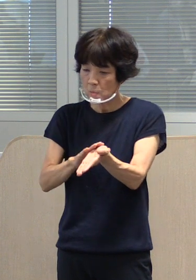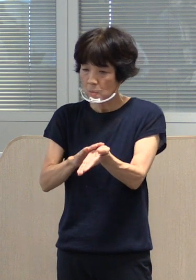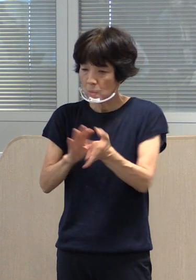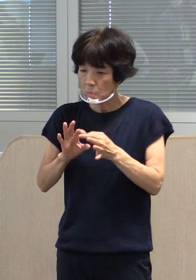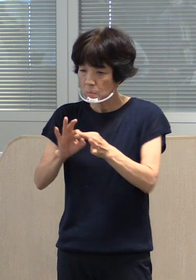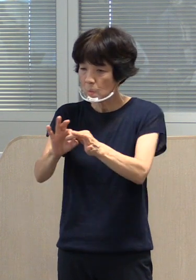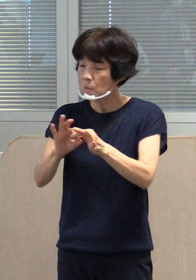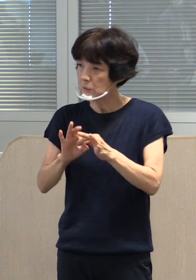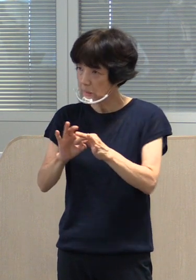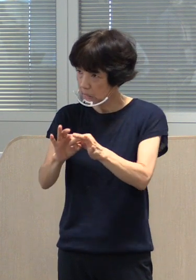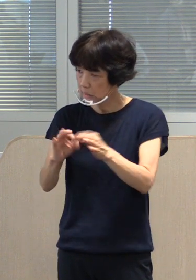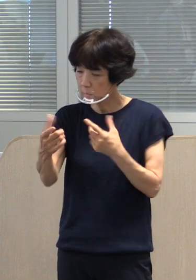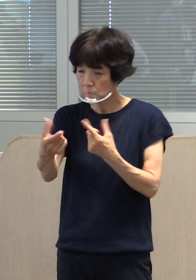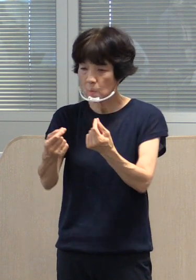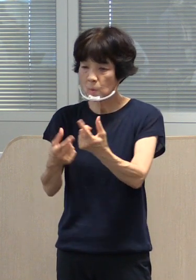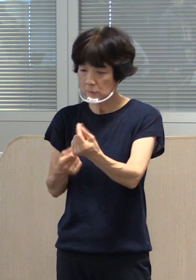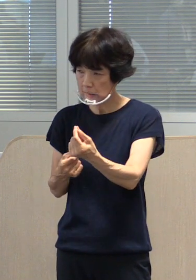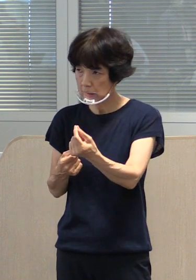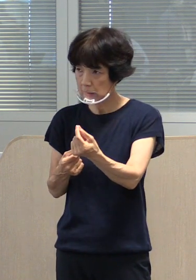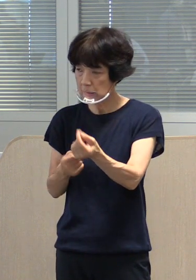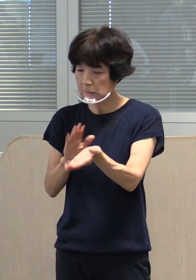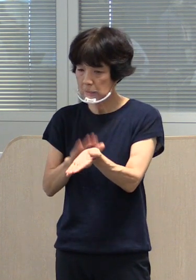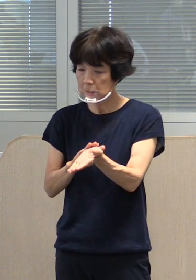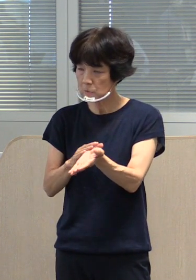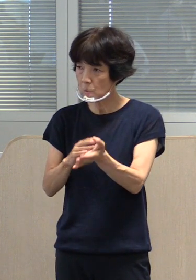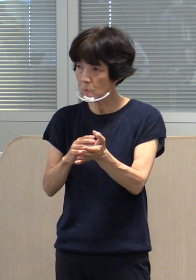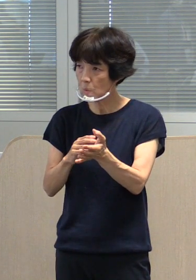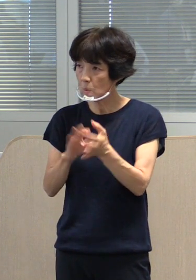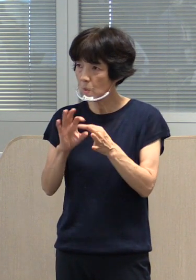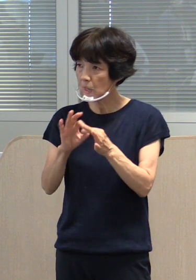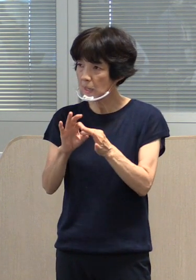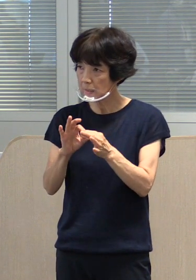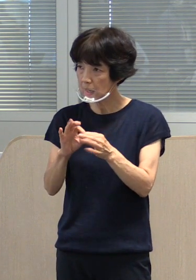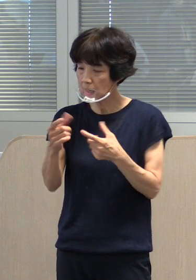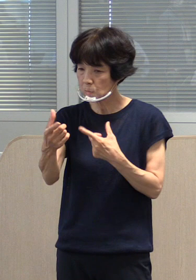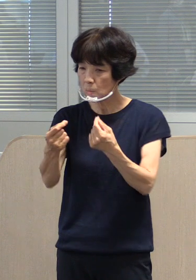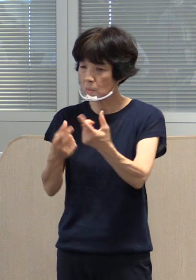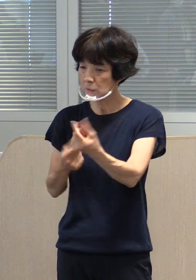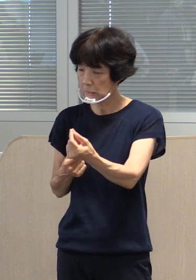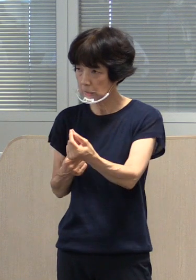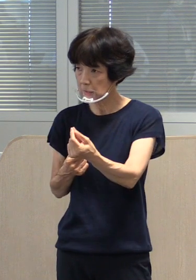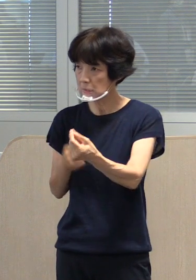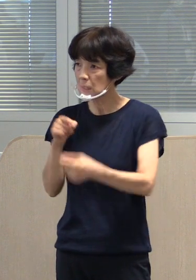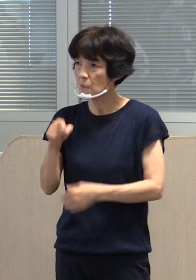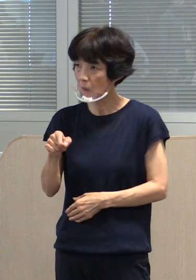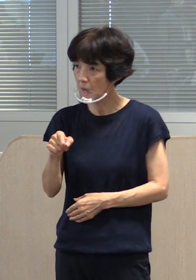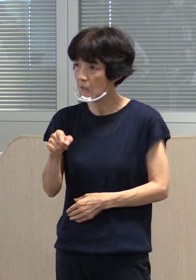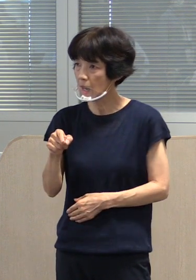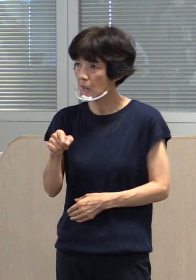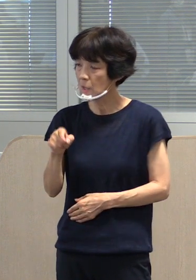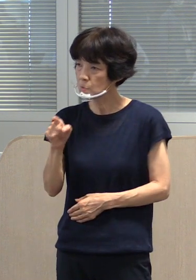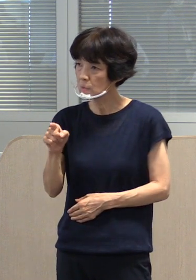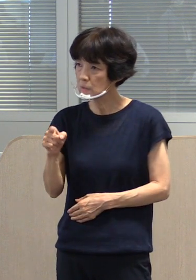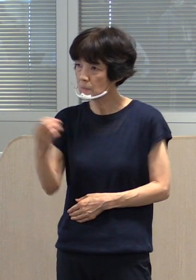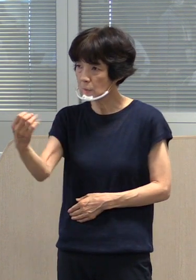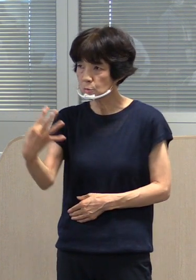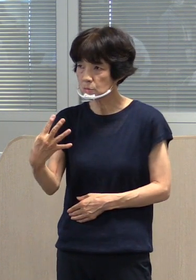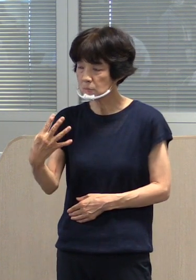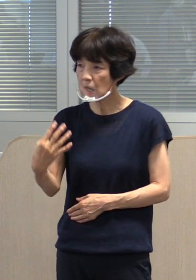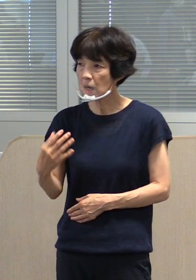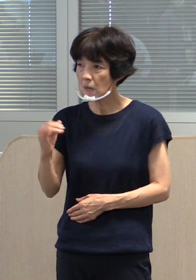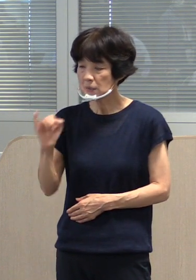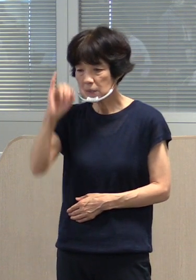ね、やっぱり医療機関でもね、そういうふうな感じはね、雰囲気が出てこないですね。だ